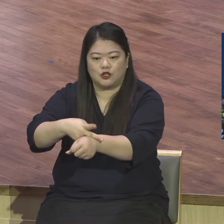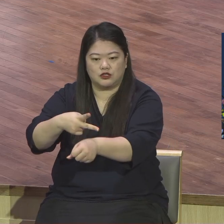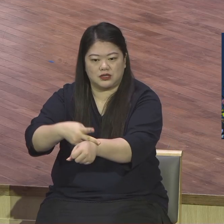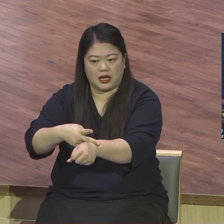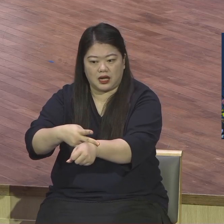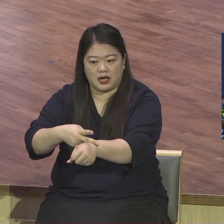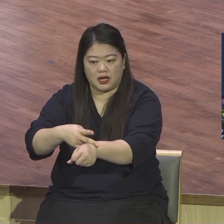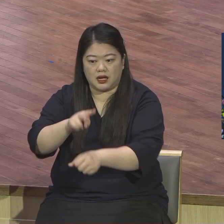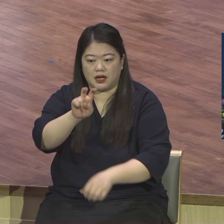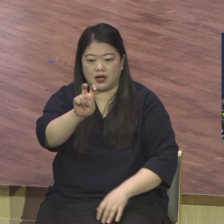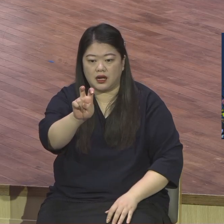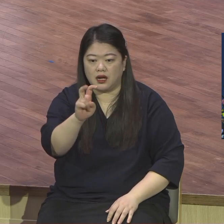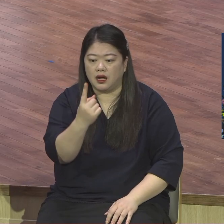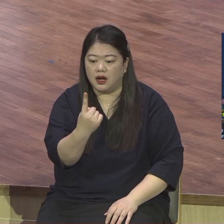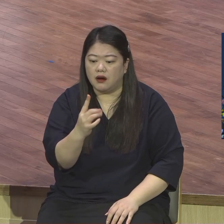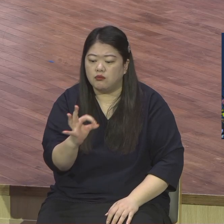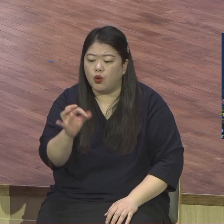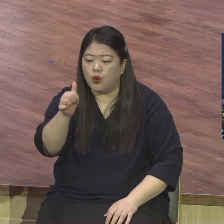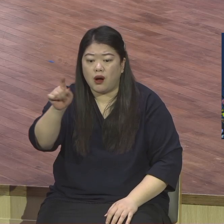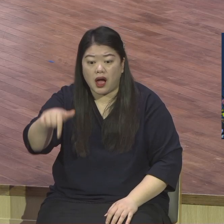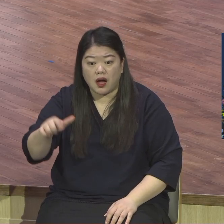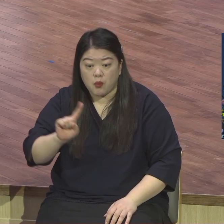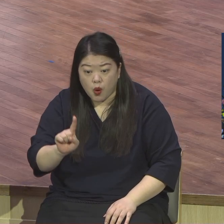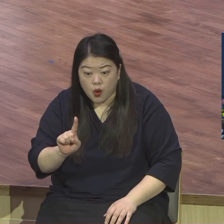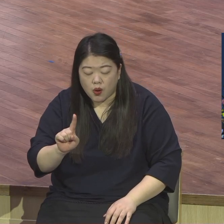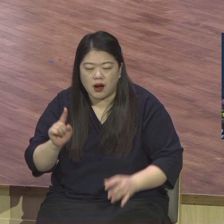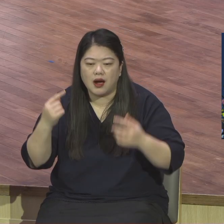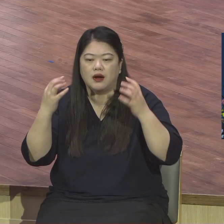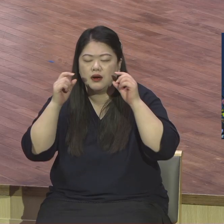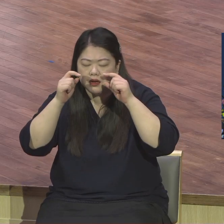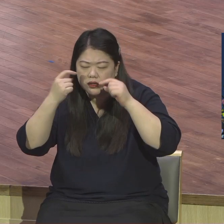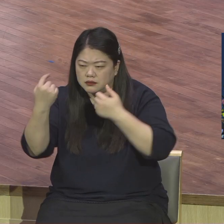새롭게 번역해서 초등교사. 초등교사는 뭡니까? 헬라말로